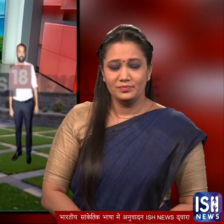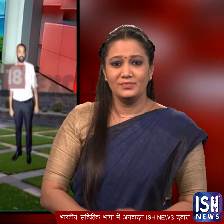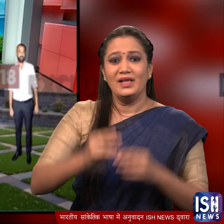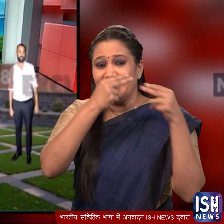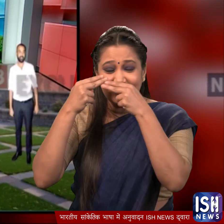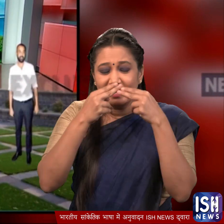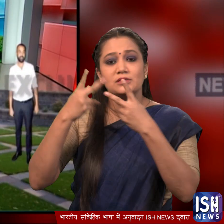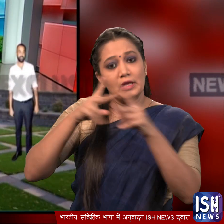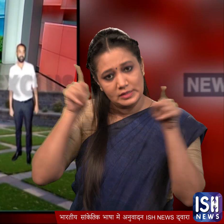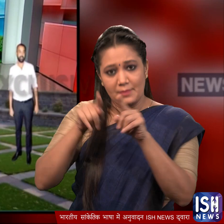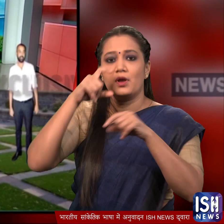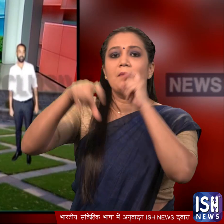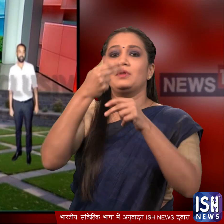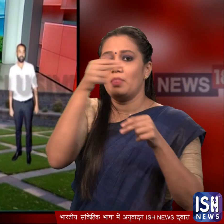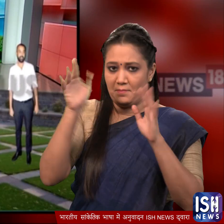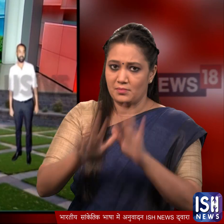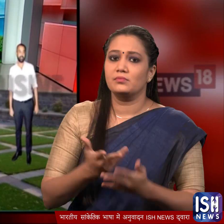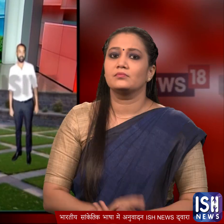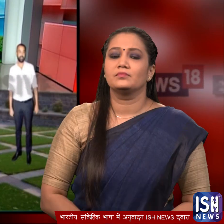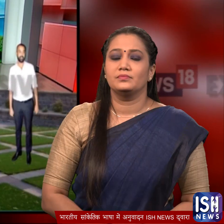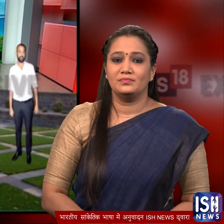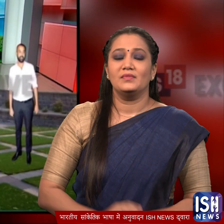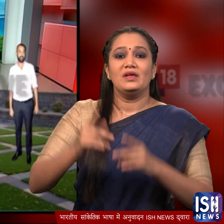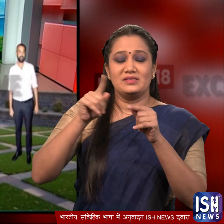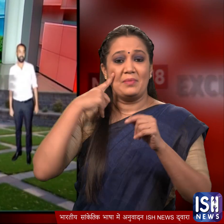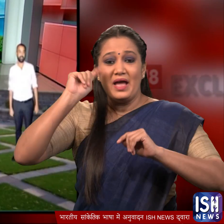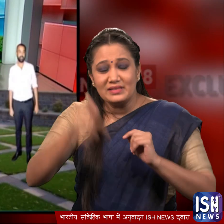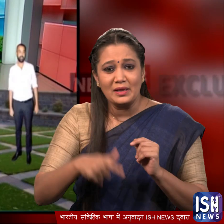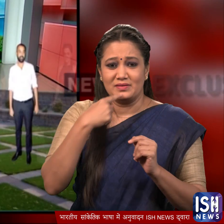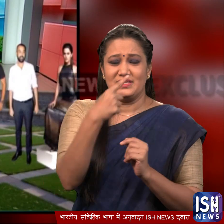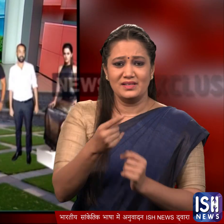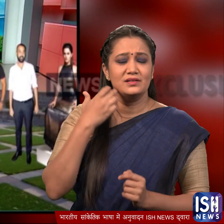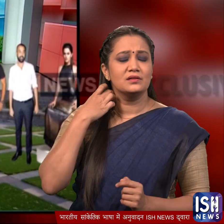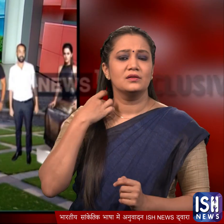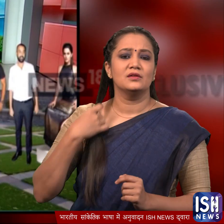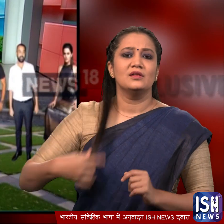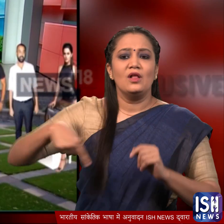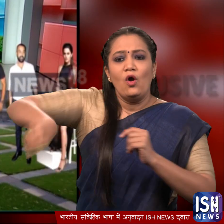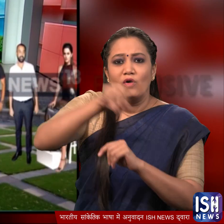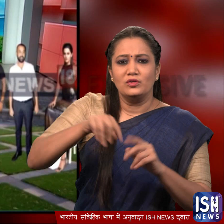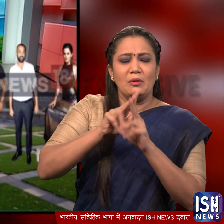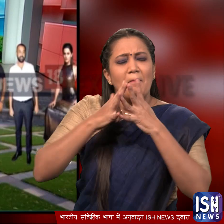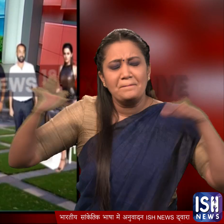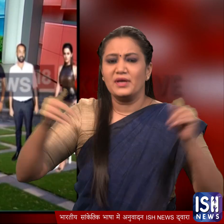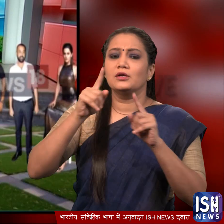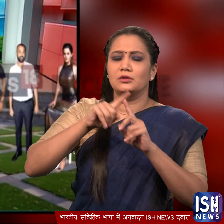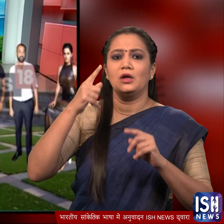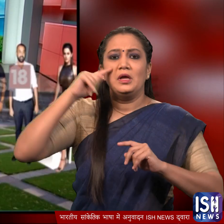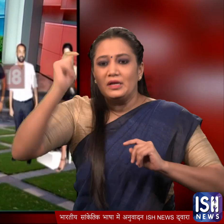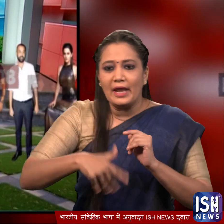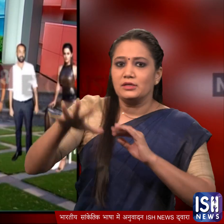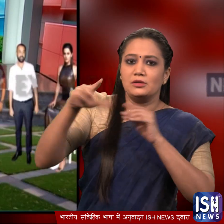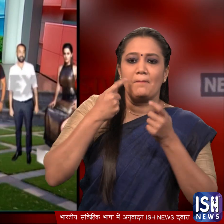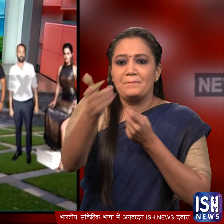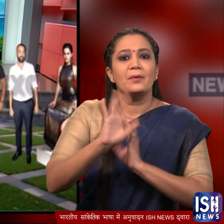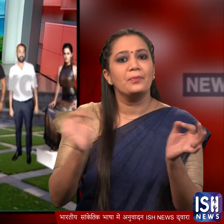छापेमारी की। बॉलीवुड ड्रग्स कनेक्शन मामले में भी इस कंपनी का नाम सामने आया था। आयकर विभाग की ओर से बताया गया कि इन सभी लोगों के खिलाफ बड़े